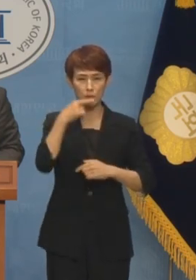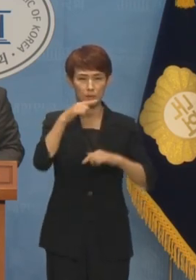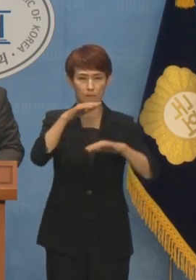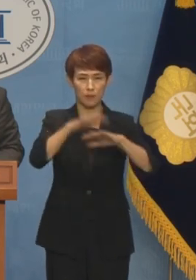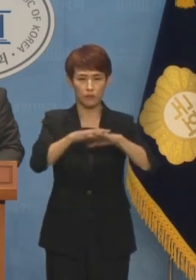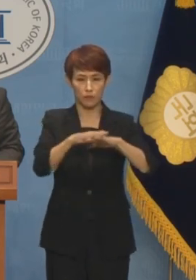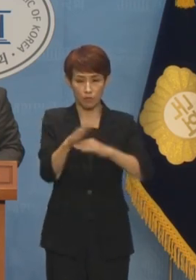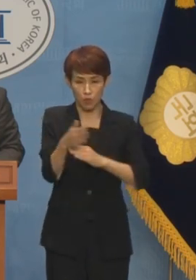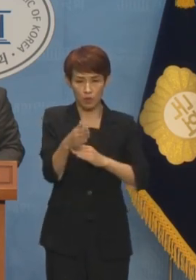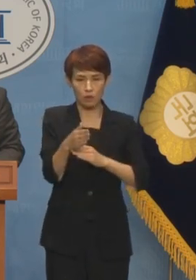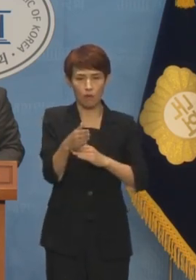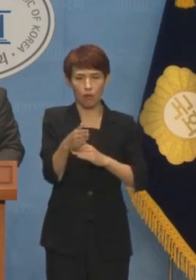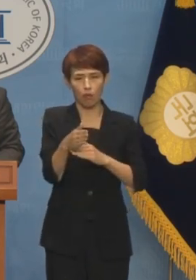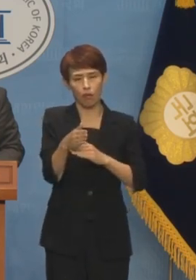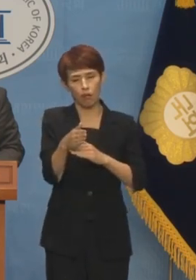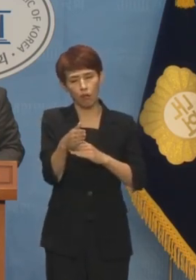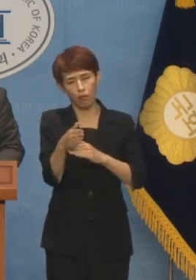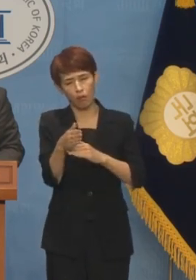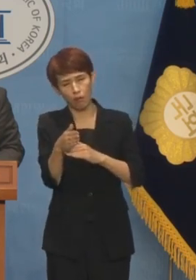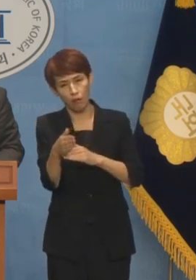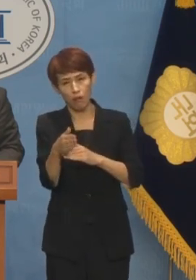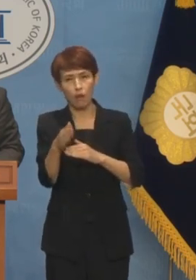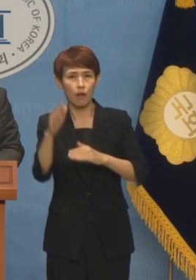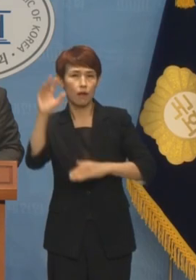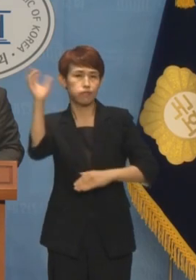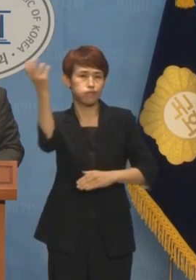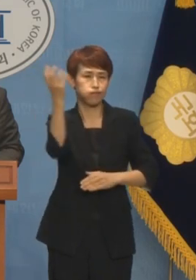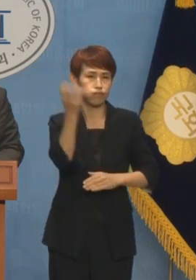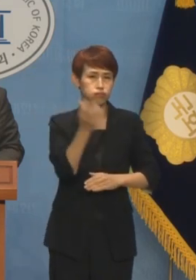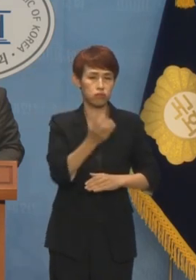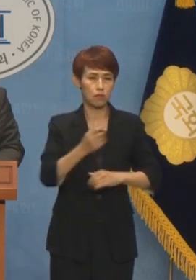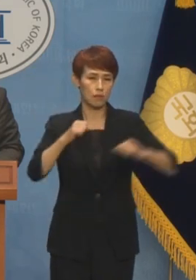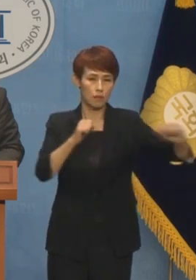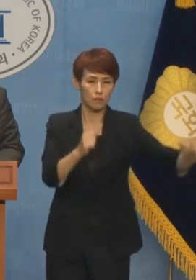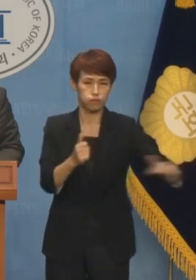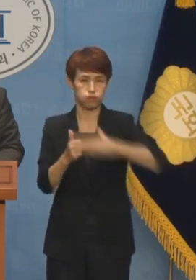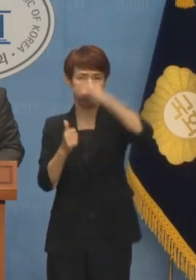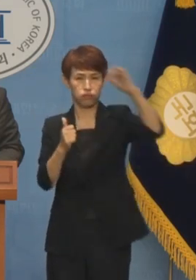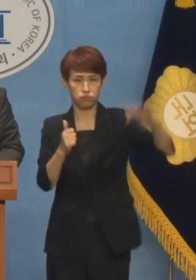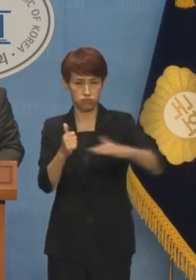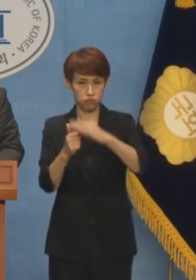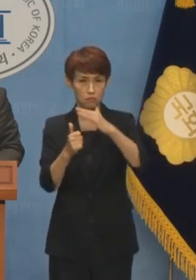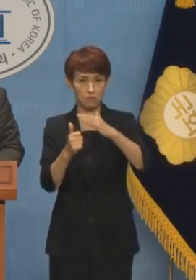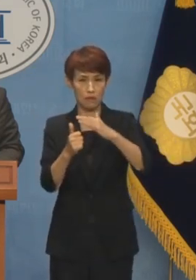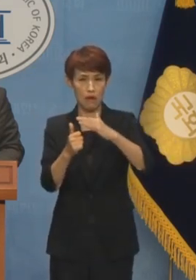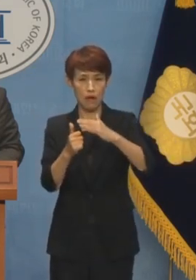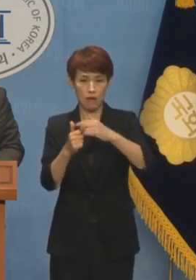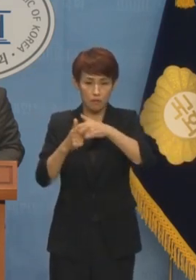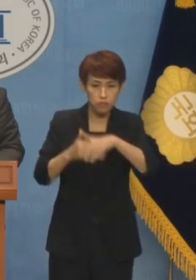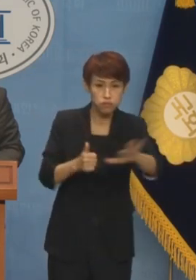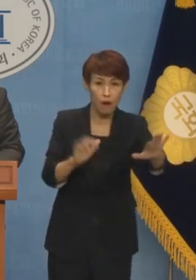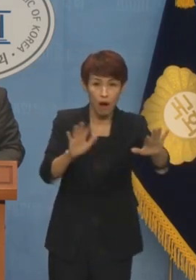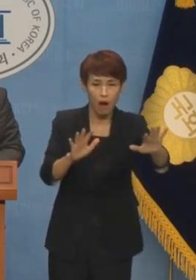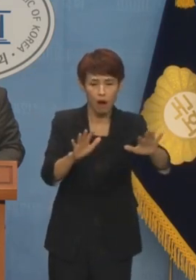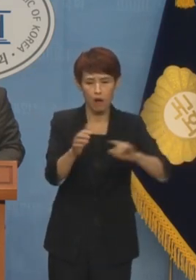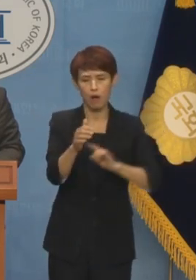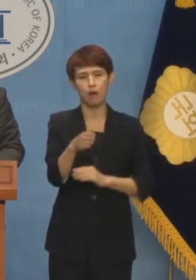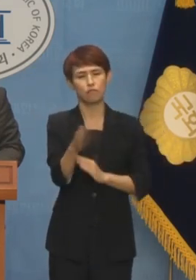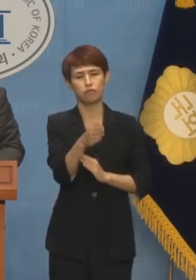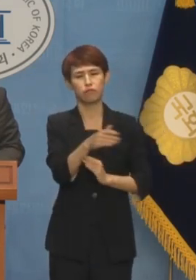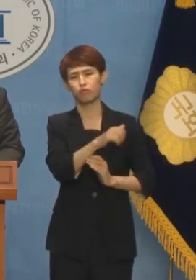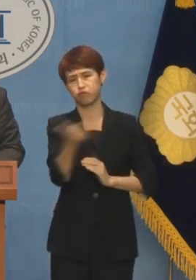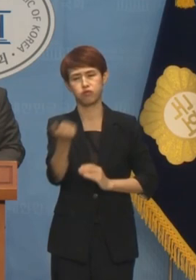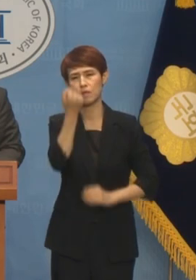말라가고 있습니다. 태풍이 오거나 거센 파도가 몰아치거나 뚝이 파괴되지 않는다면 죽을 것입니다.